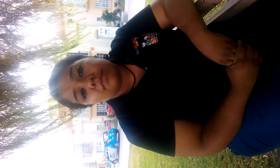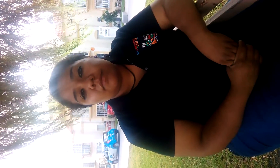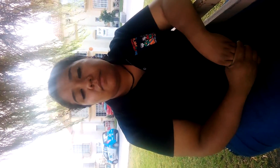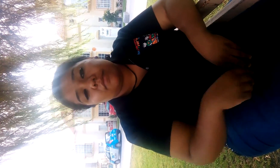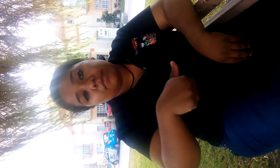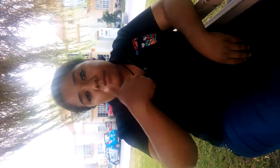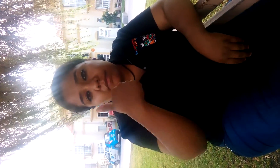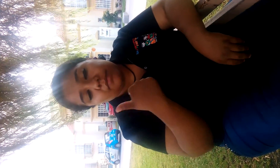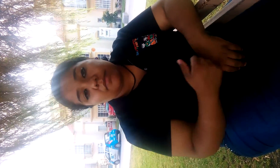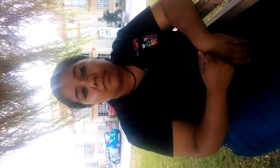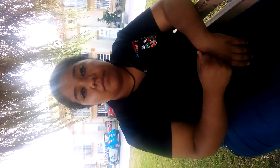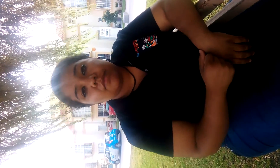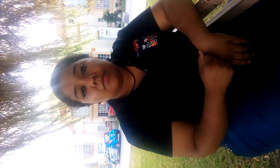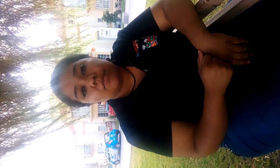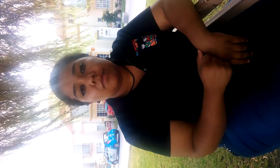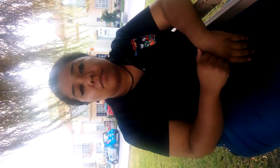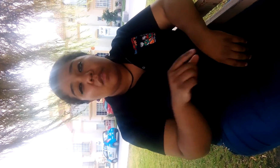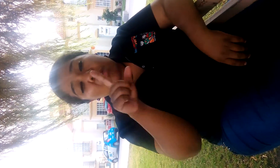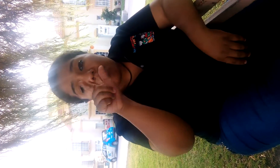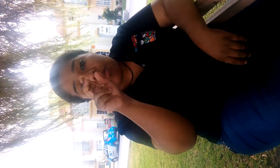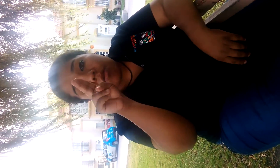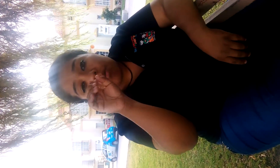11. Quiero que venga con Luis.